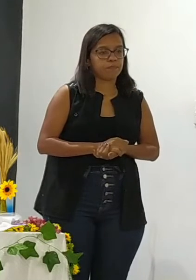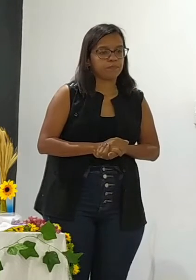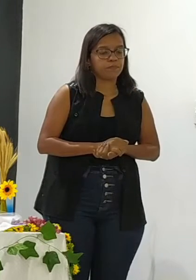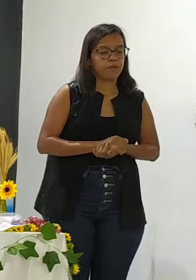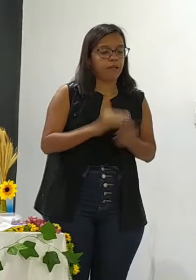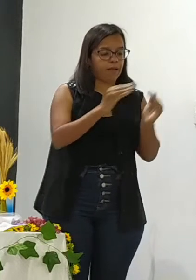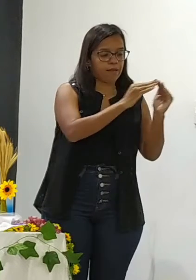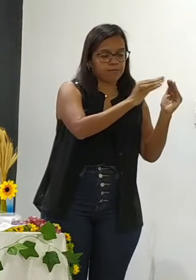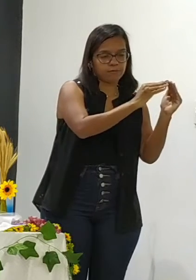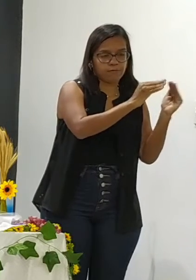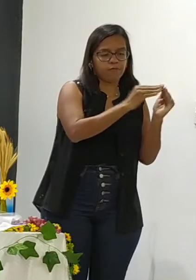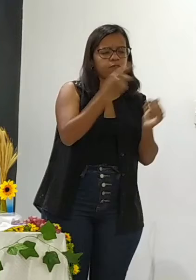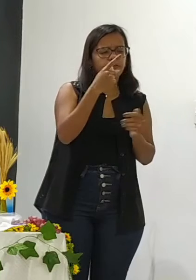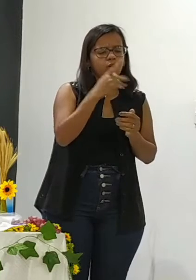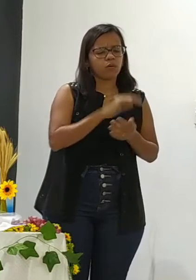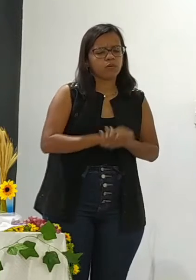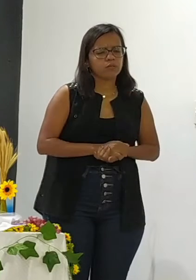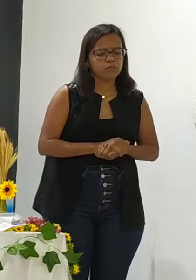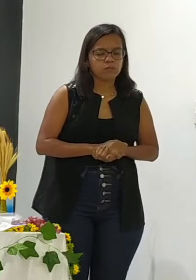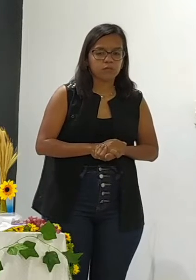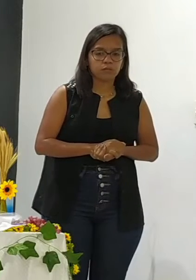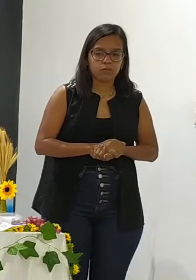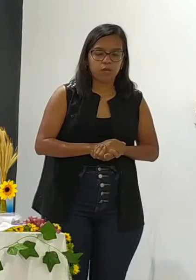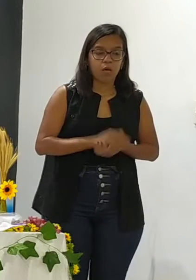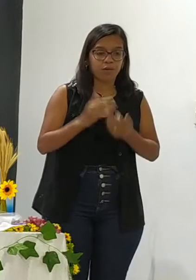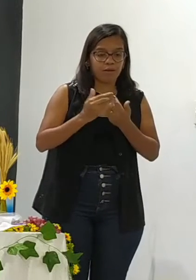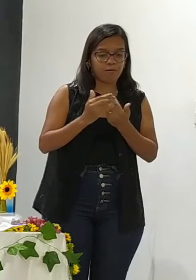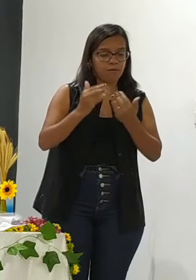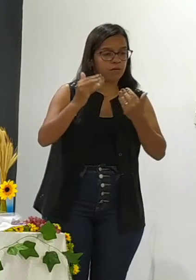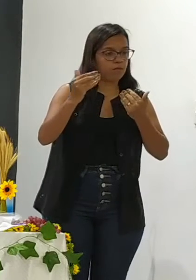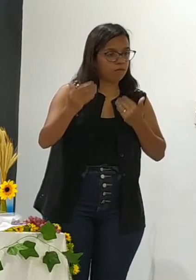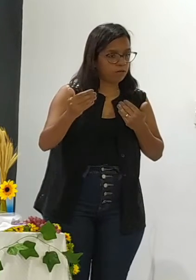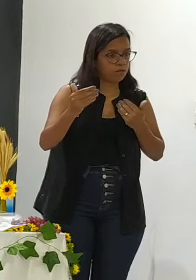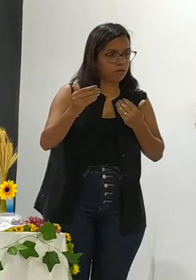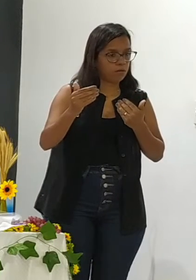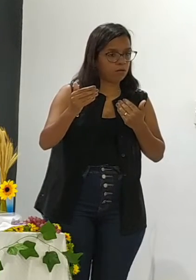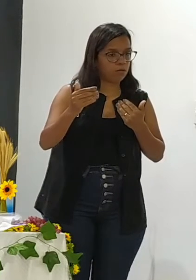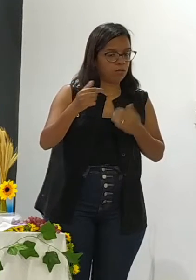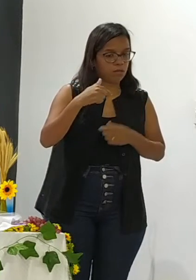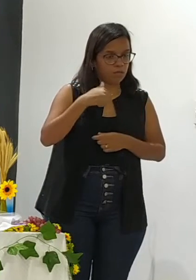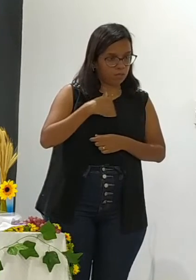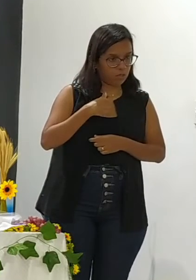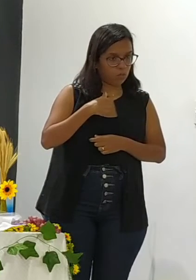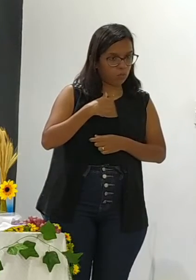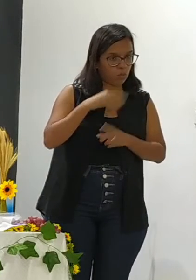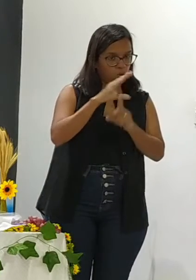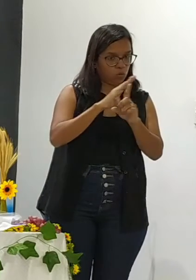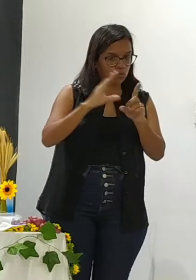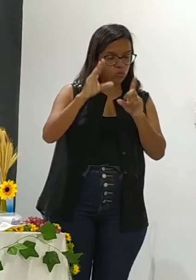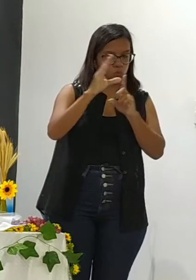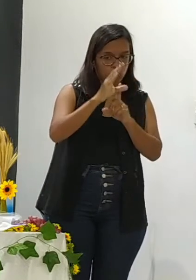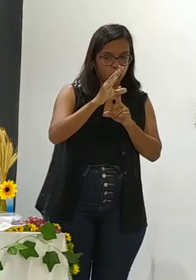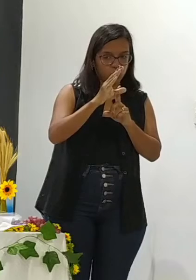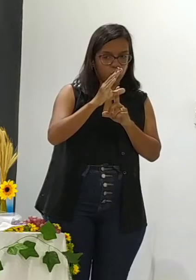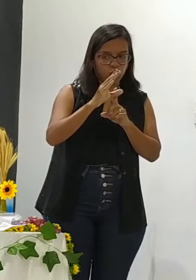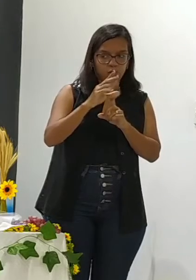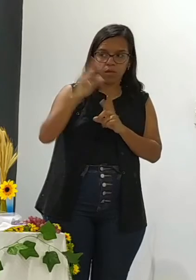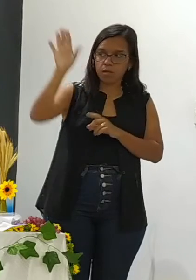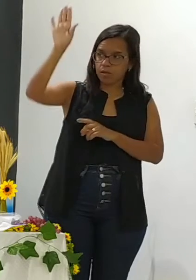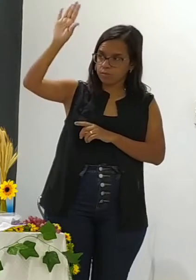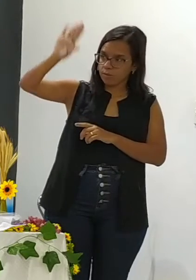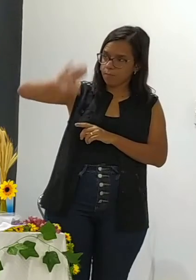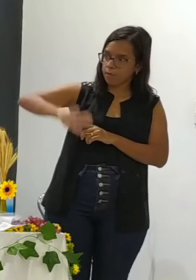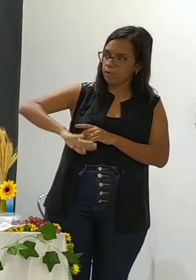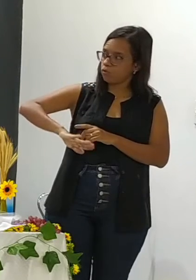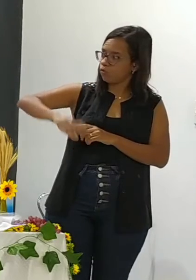lado, falou para mim assim, a única coisa que separa eu do culto de vocês é essa parede